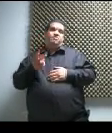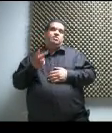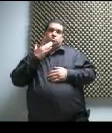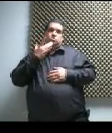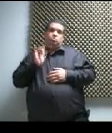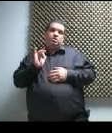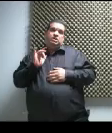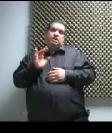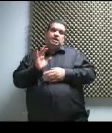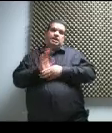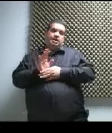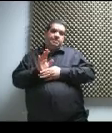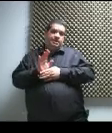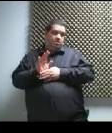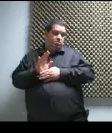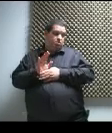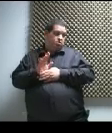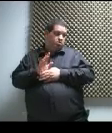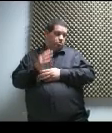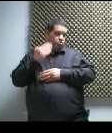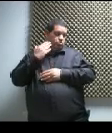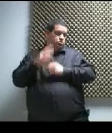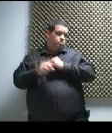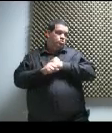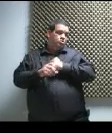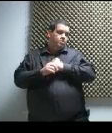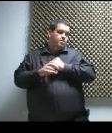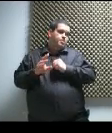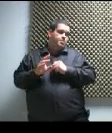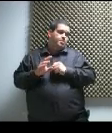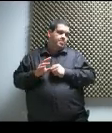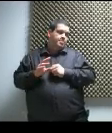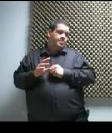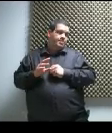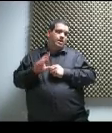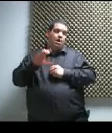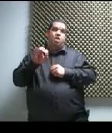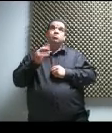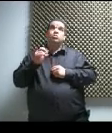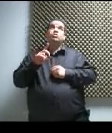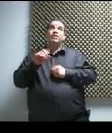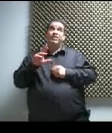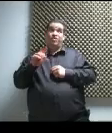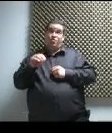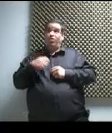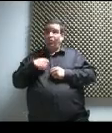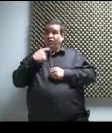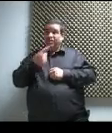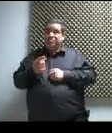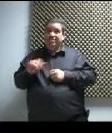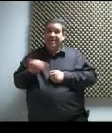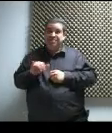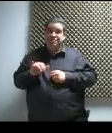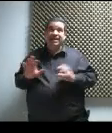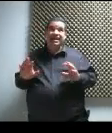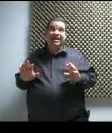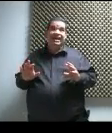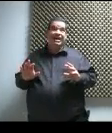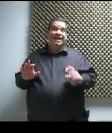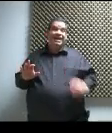suerte, la película, y perdónenme si es que estoy haciendo un anuncio, ¿no? Broche de oro. Broche de oro. Ya